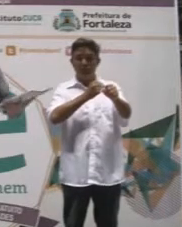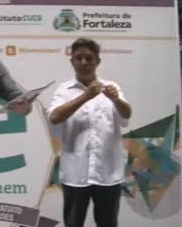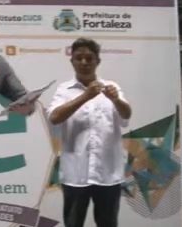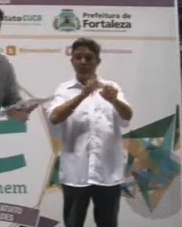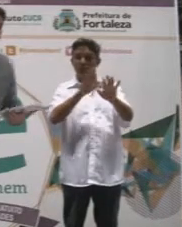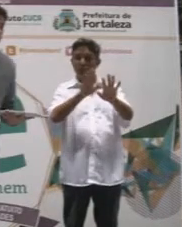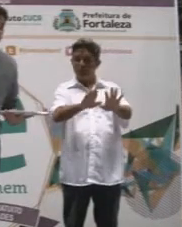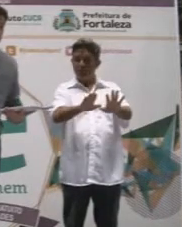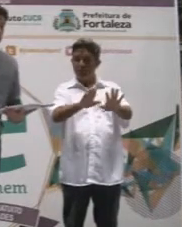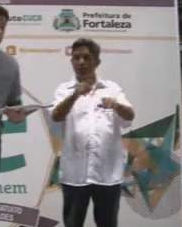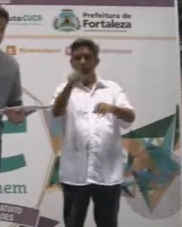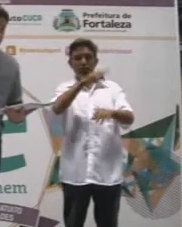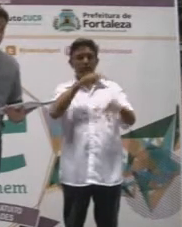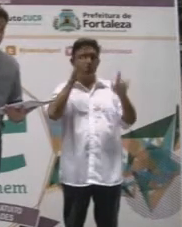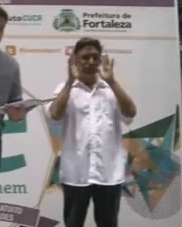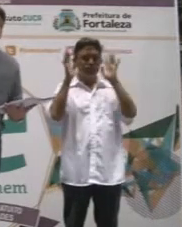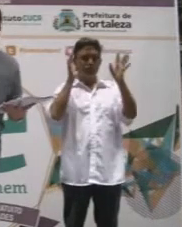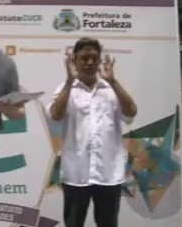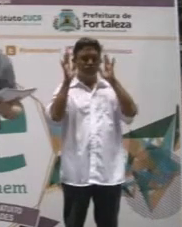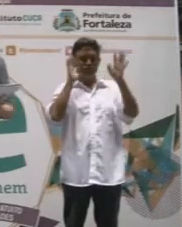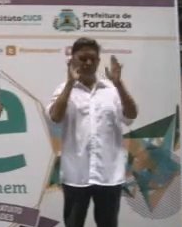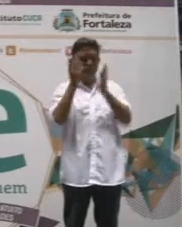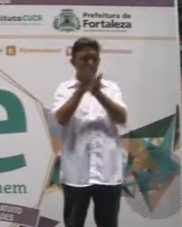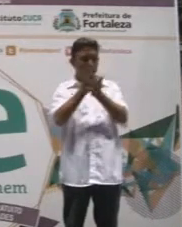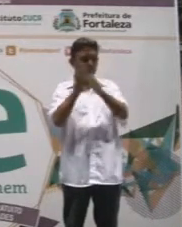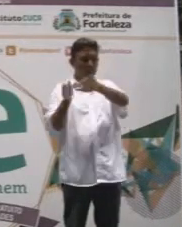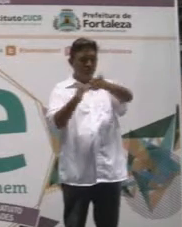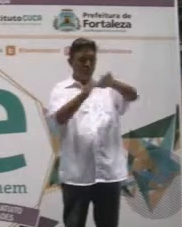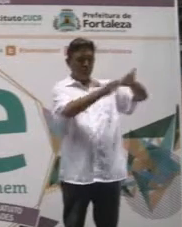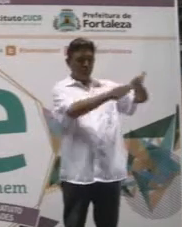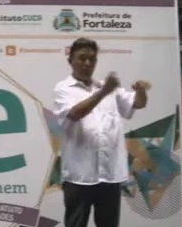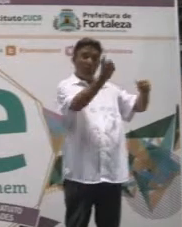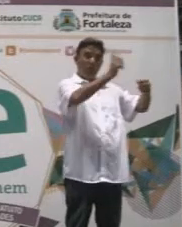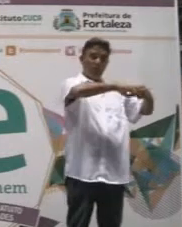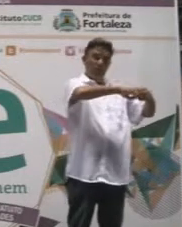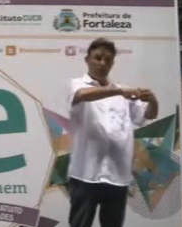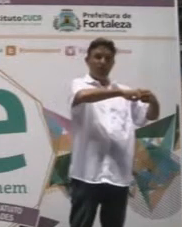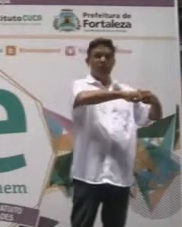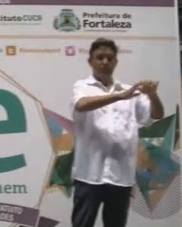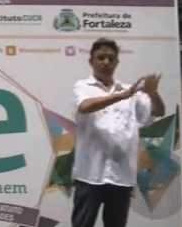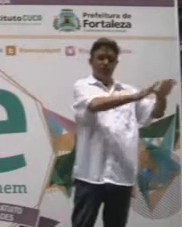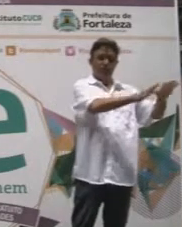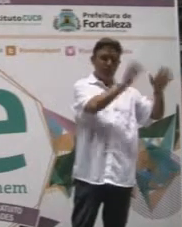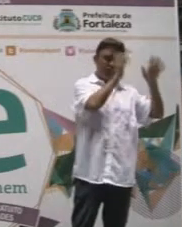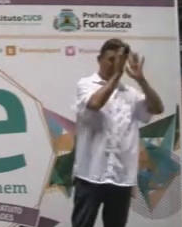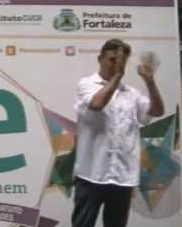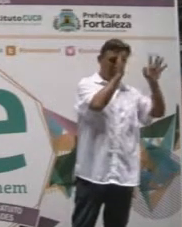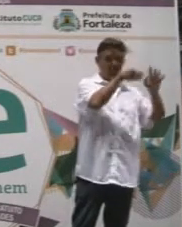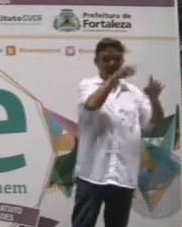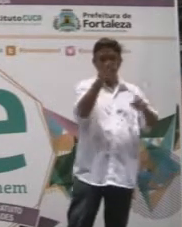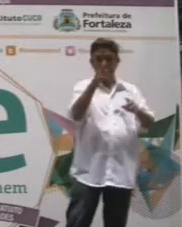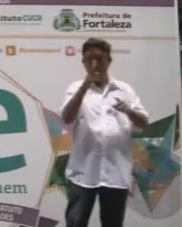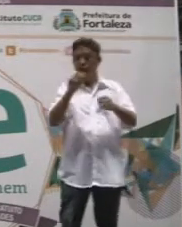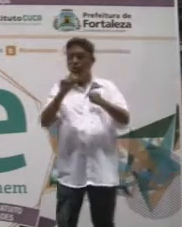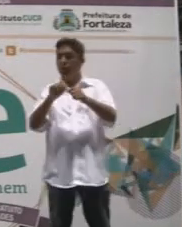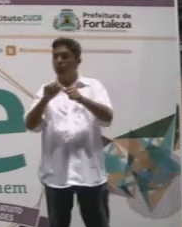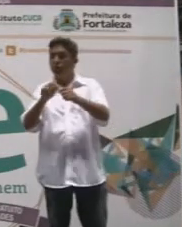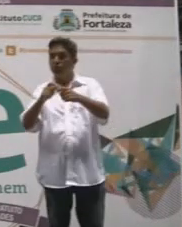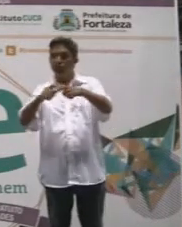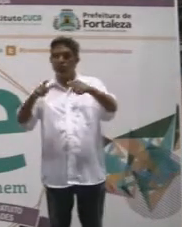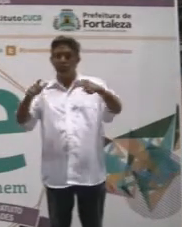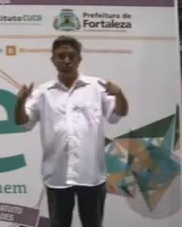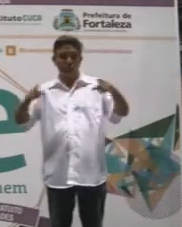deixar esse item aí para você pensar e vou continuar com o próximo item, tá certo? Deixa aí para você pensar. O aumento da produtividade